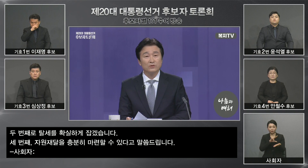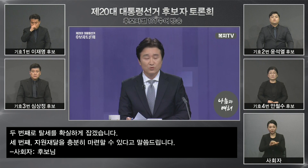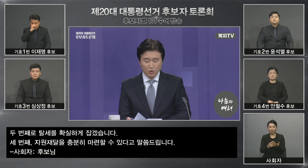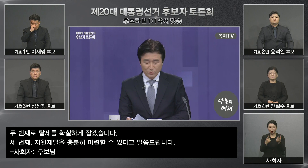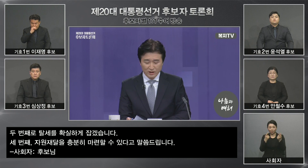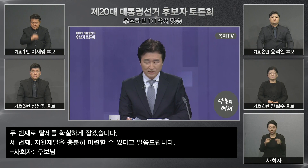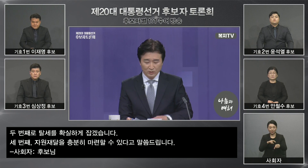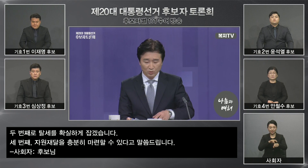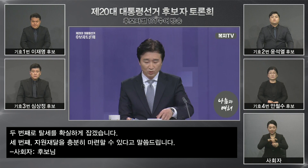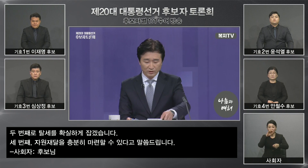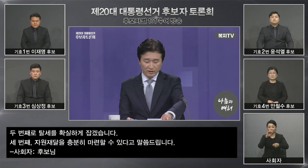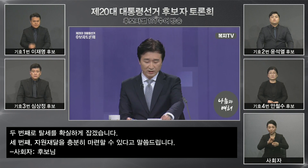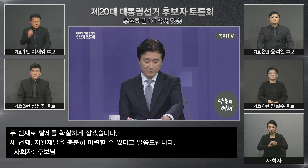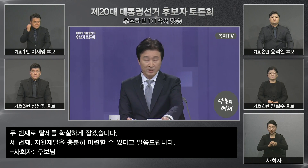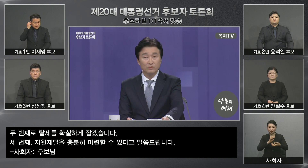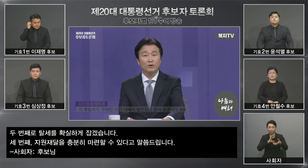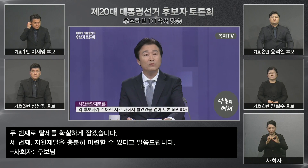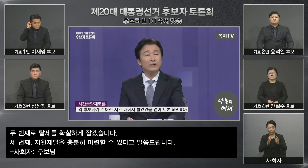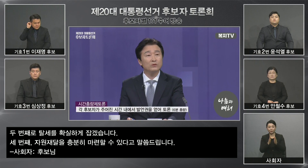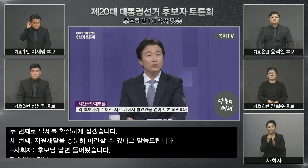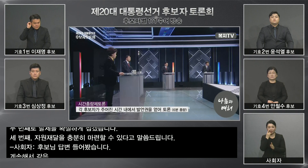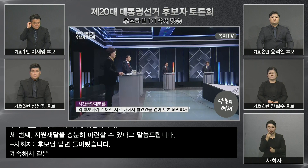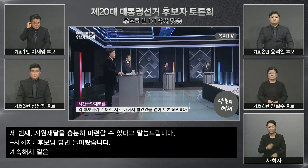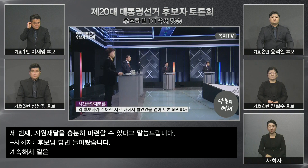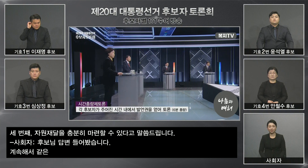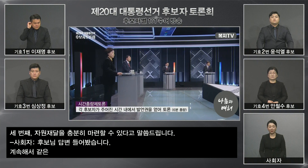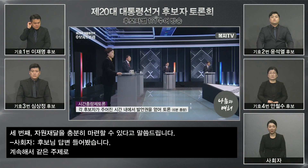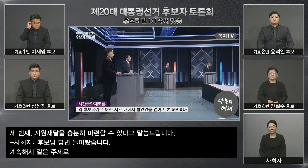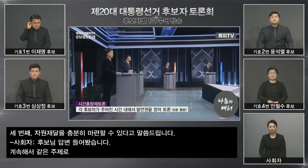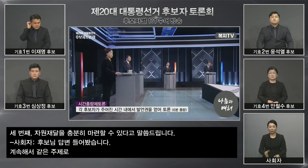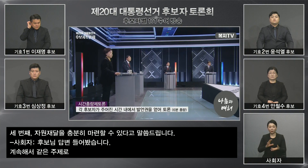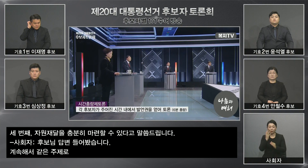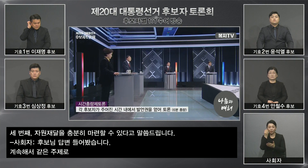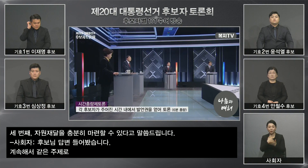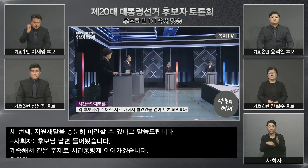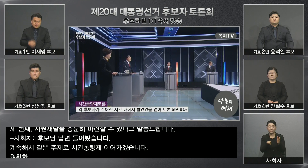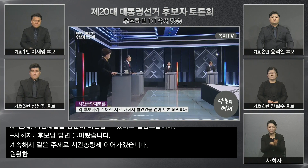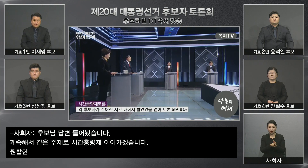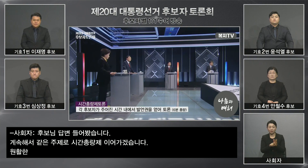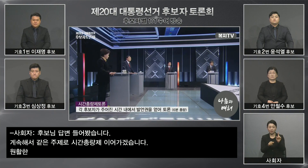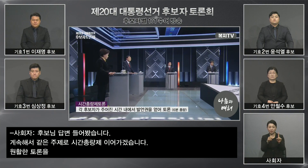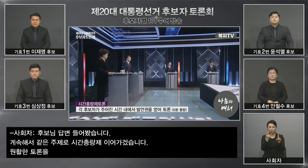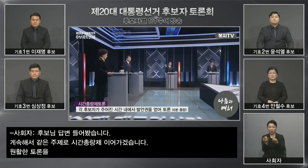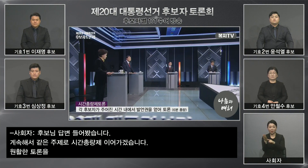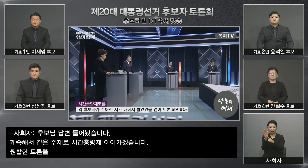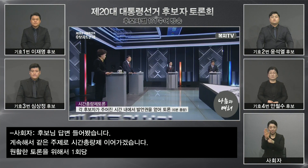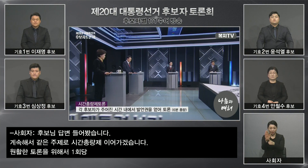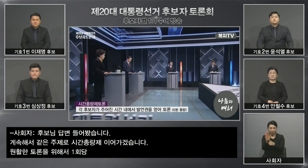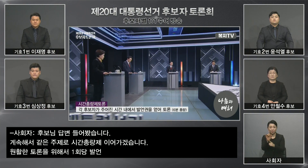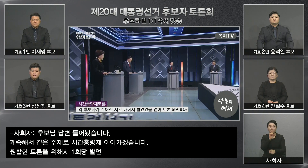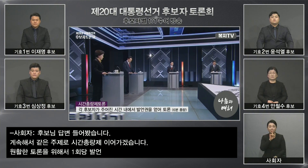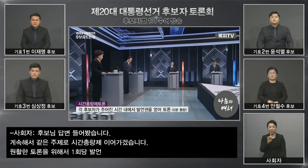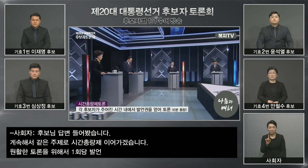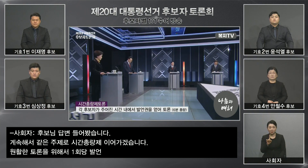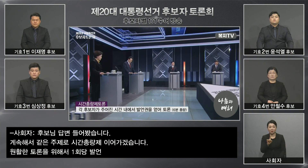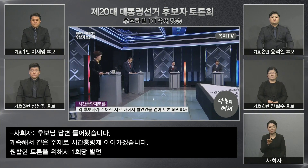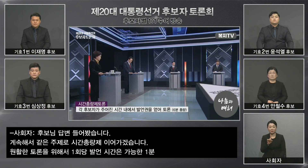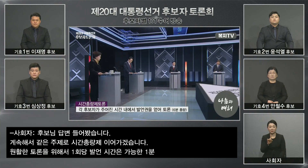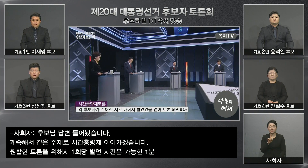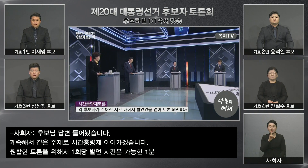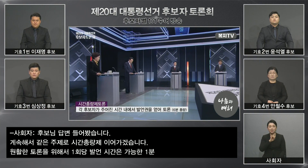시간 총량제 토론 이어가겠습니다. 원활한 토론을 위해서 1회당 발언 시간은 가능한 1분 이내로